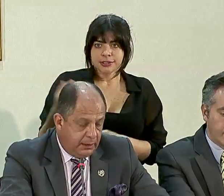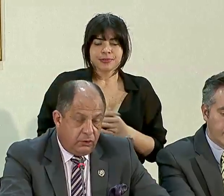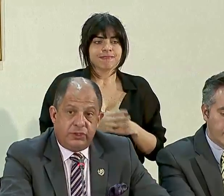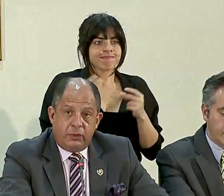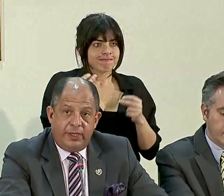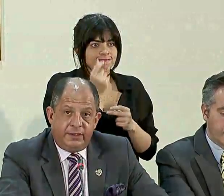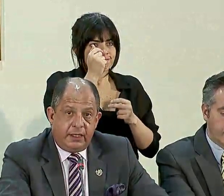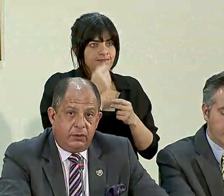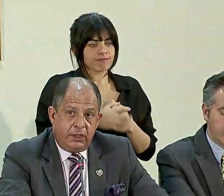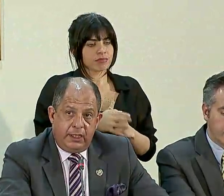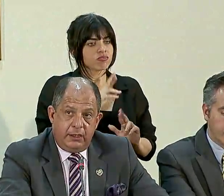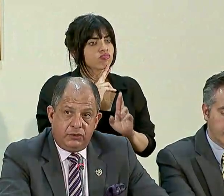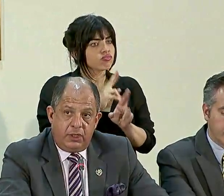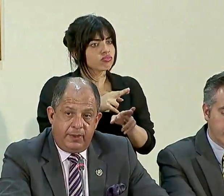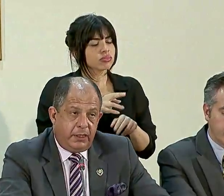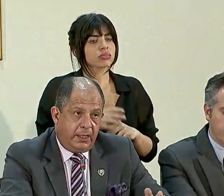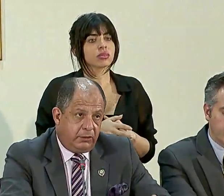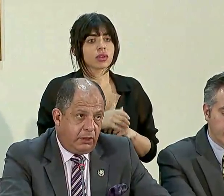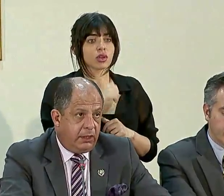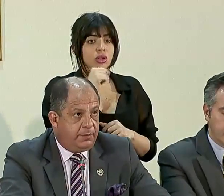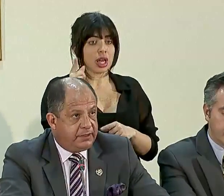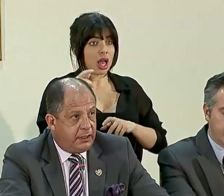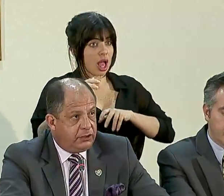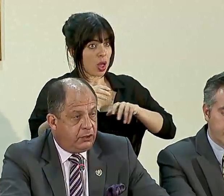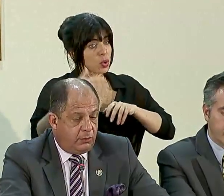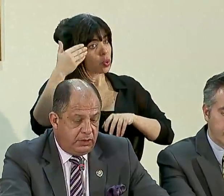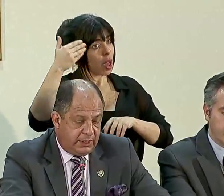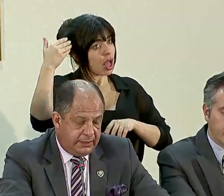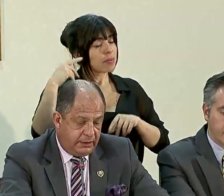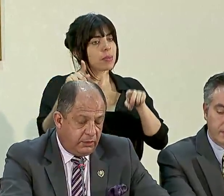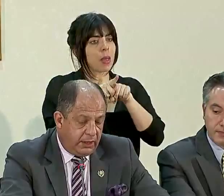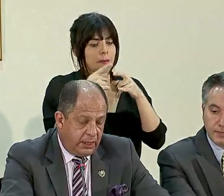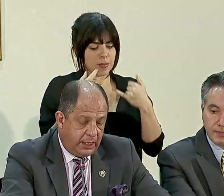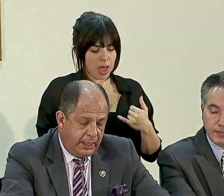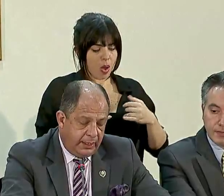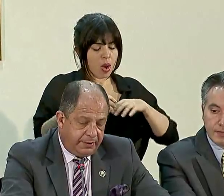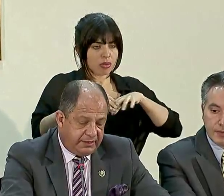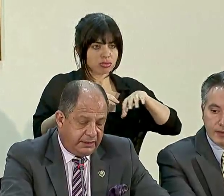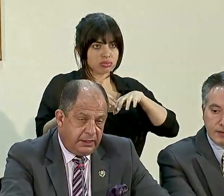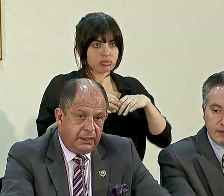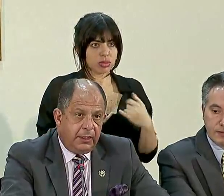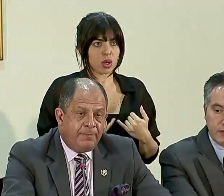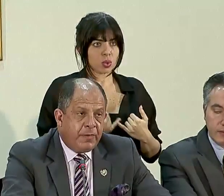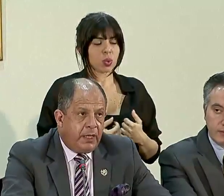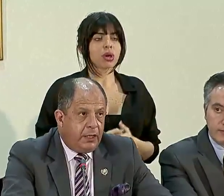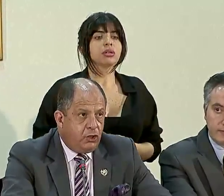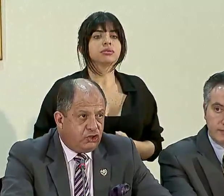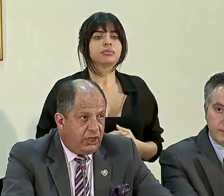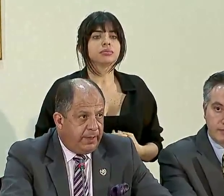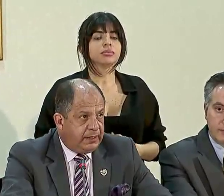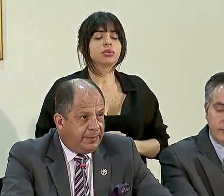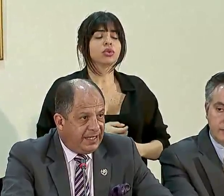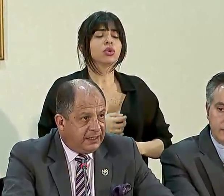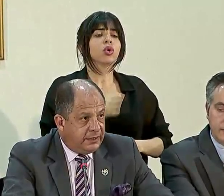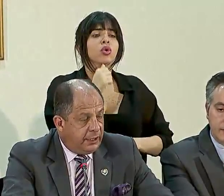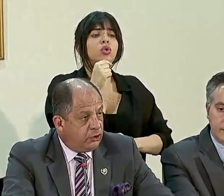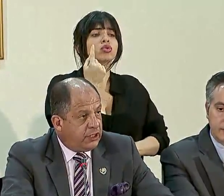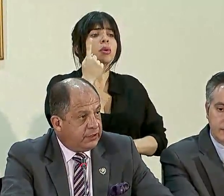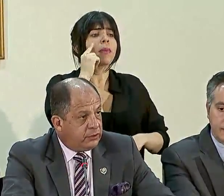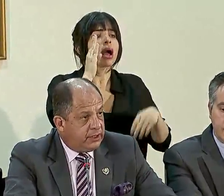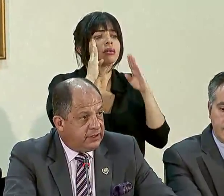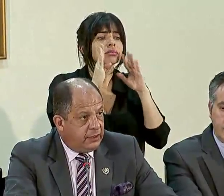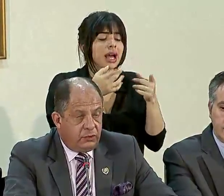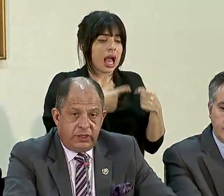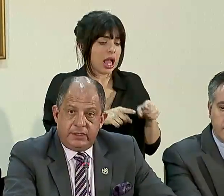la consecuencia con que no solamente han actuado en el pasado, sino como lo están haciendo en el presente, no solamente para atender